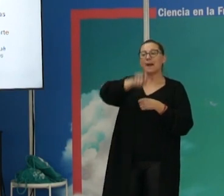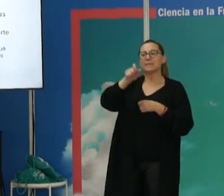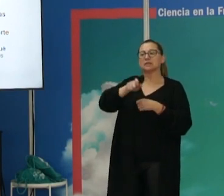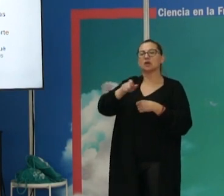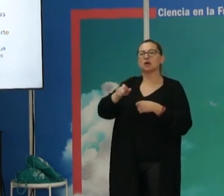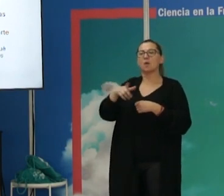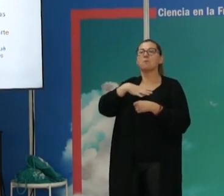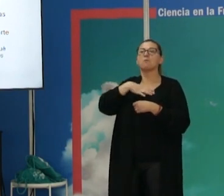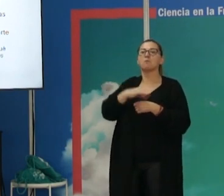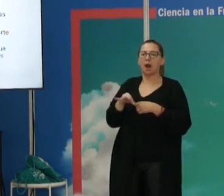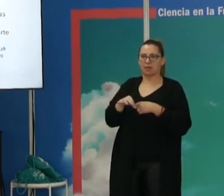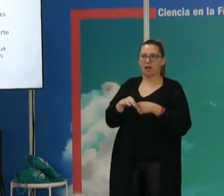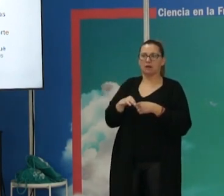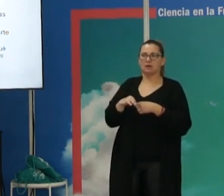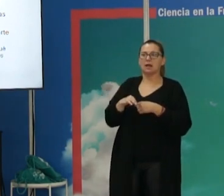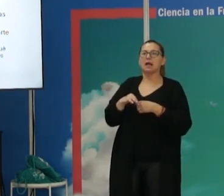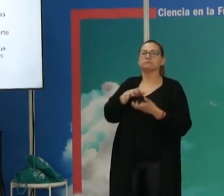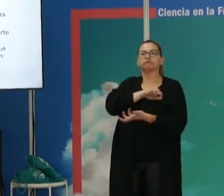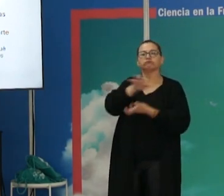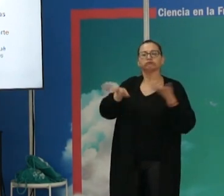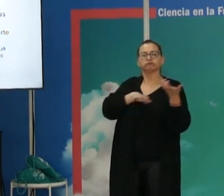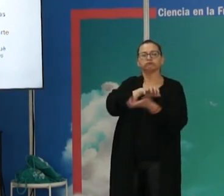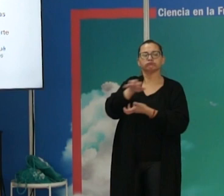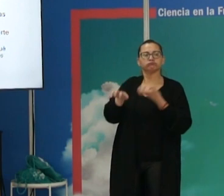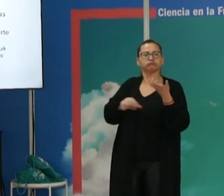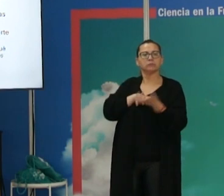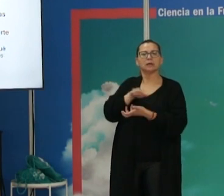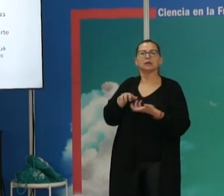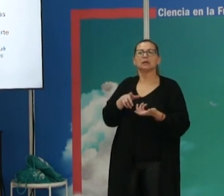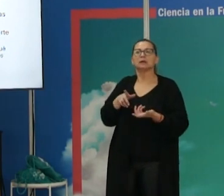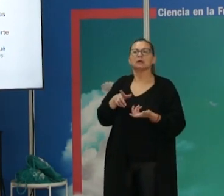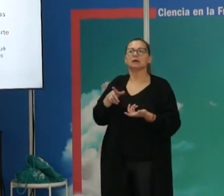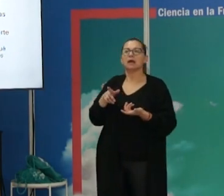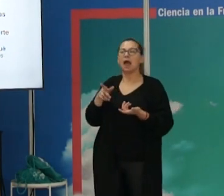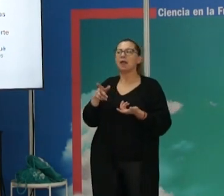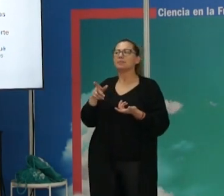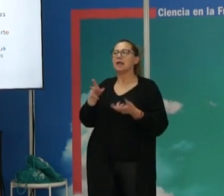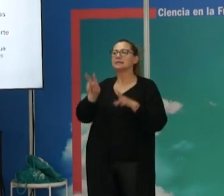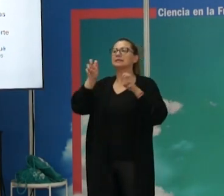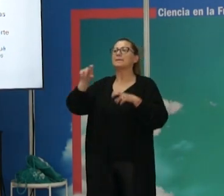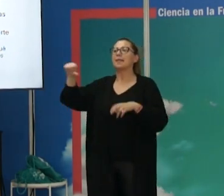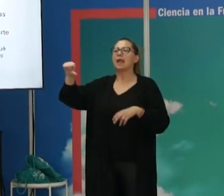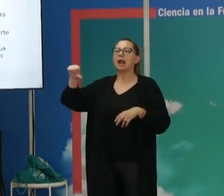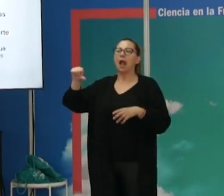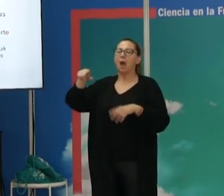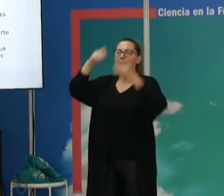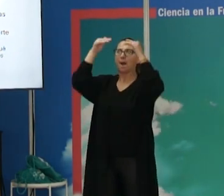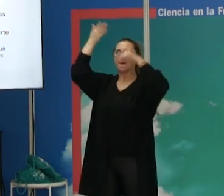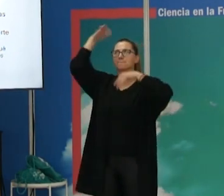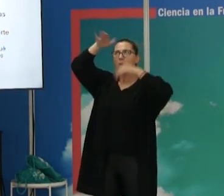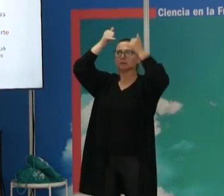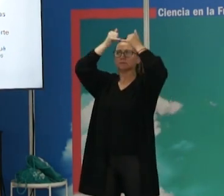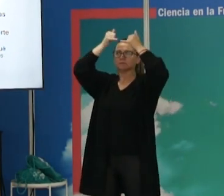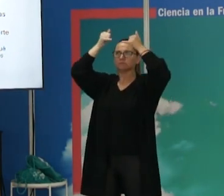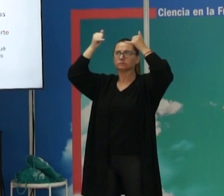puedan discrepar legítimamente del diagnóstico de muerte encefálica o incluso oponerse a la realización de